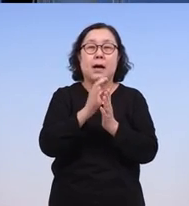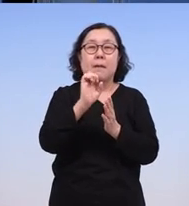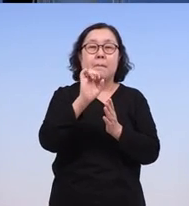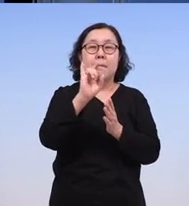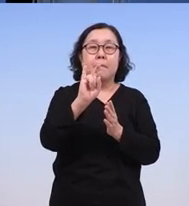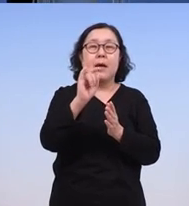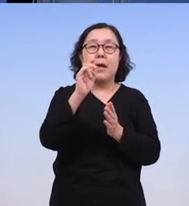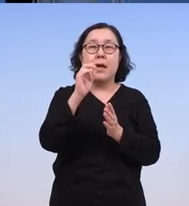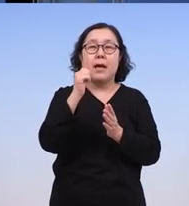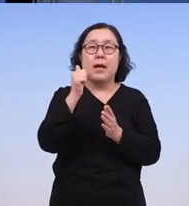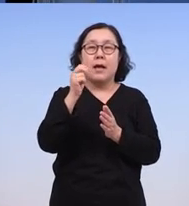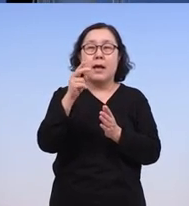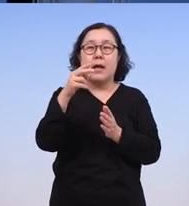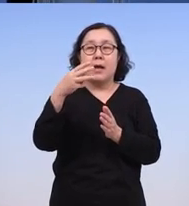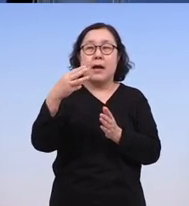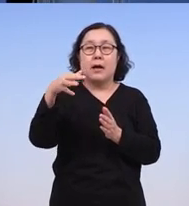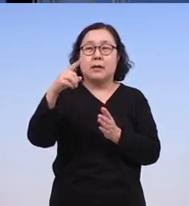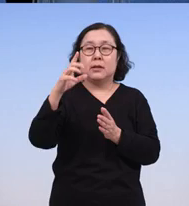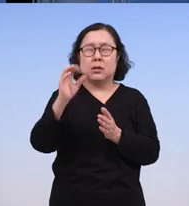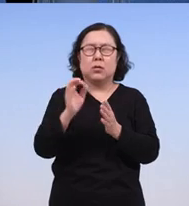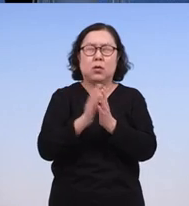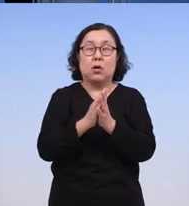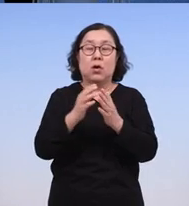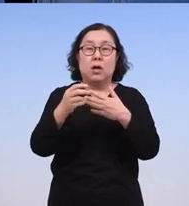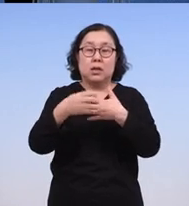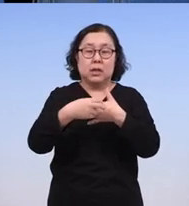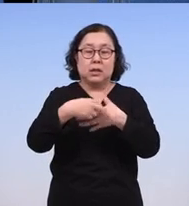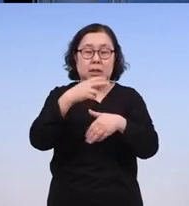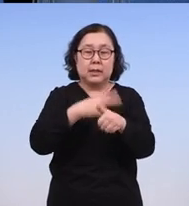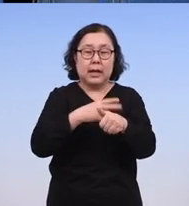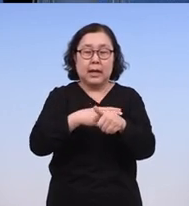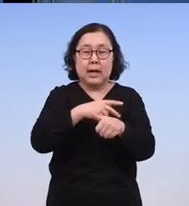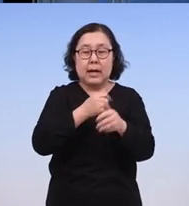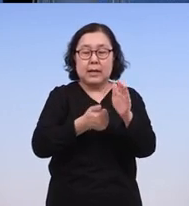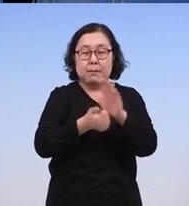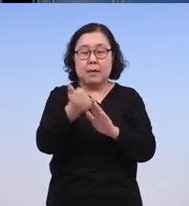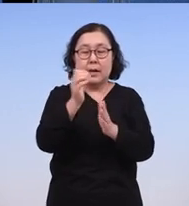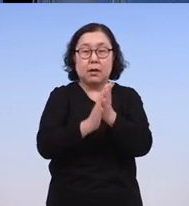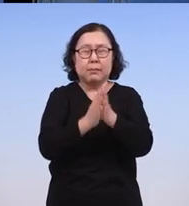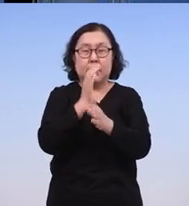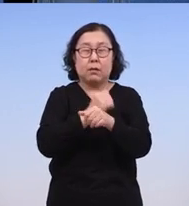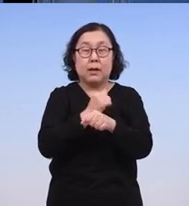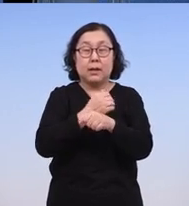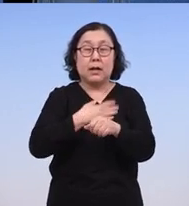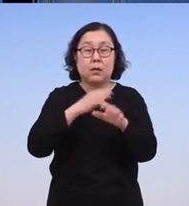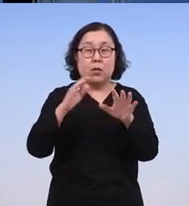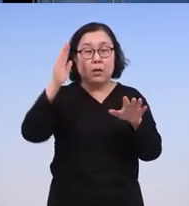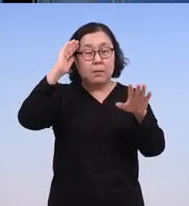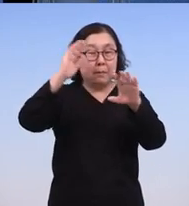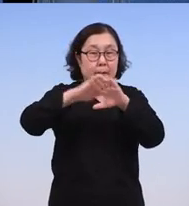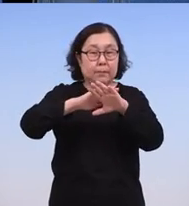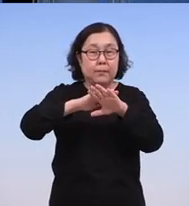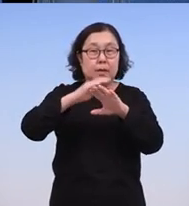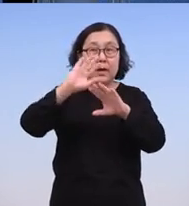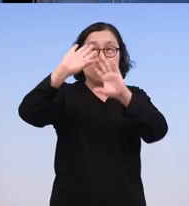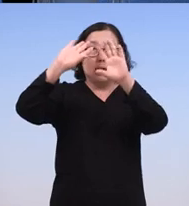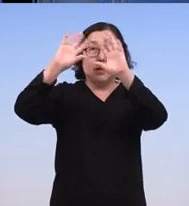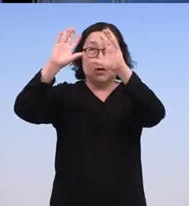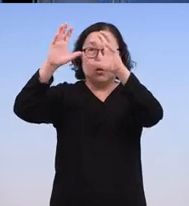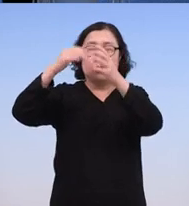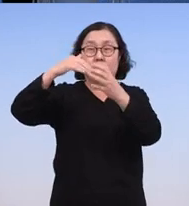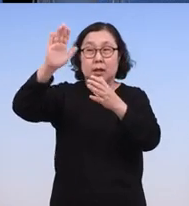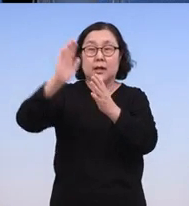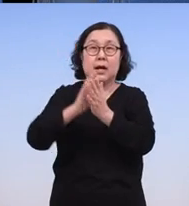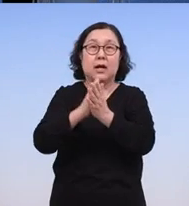엄마 폐혈증과 심장마비로 의사가 희망이 없다고 할 때 엄마 말씀이 나는 오늘 밤 천국